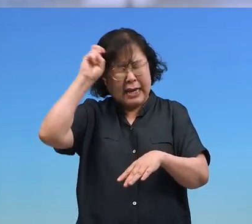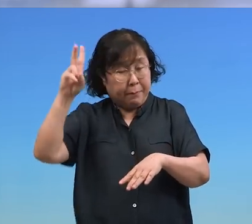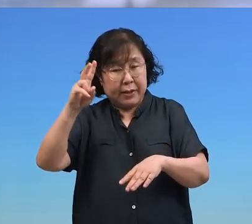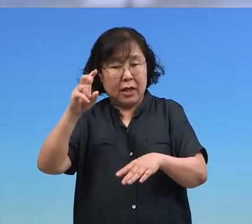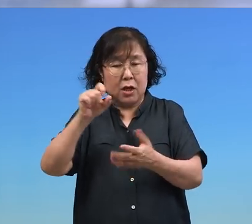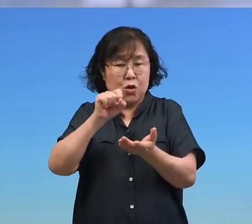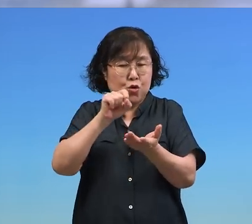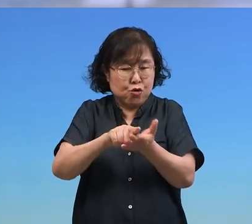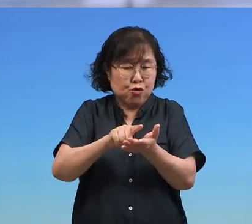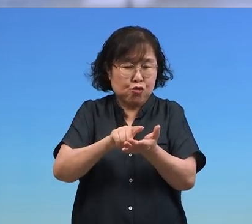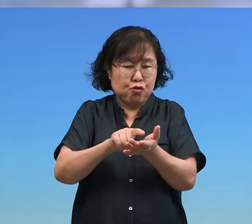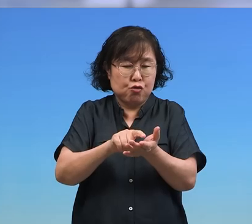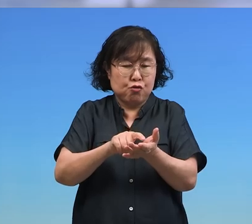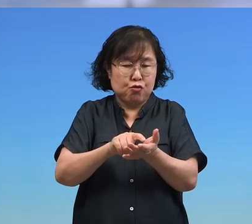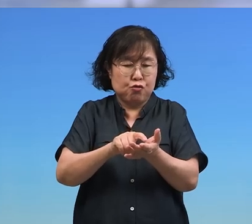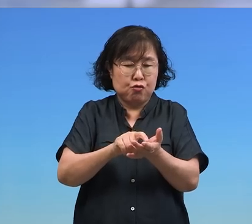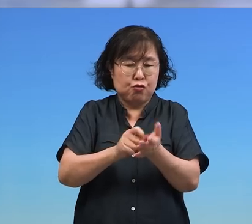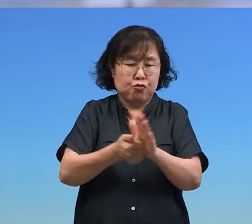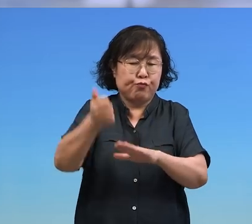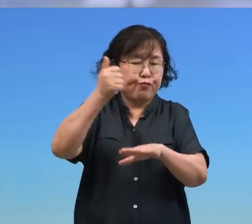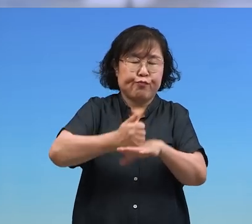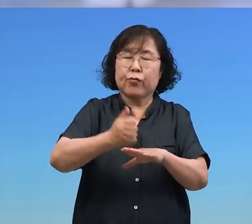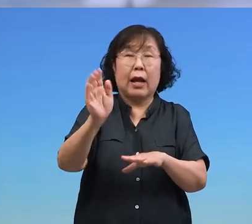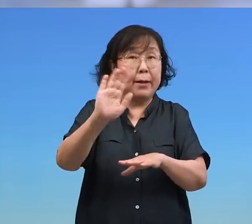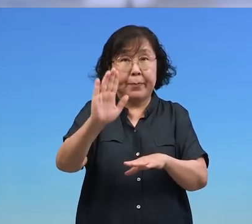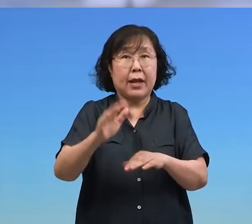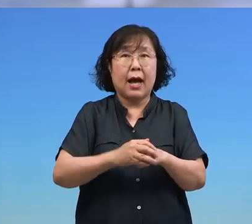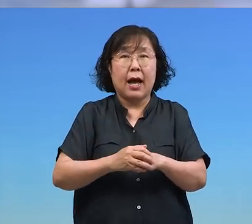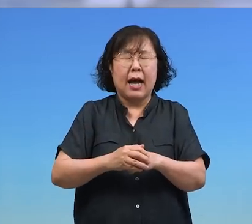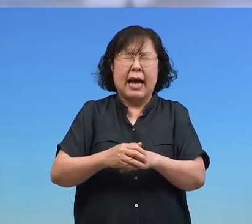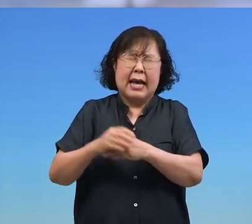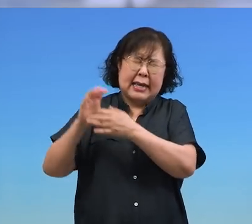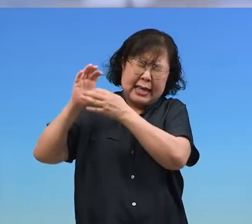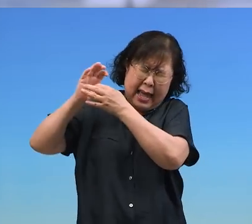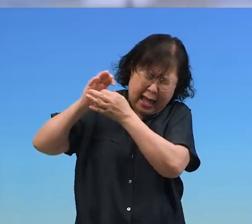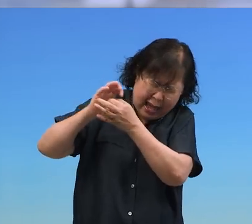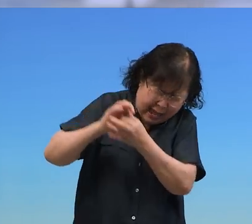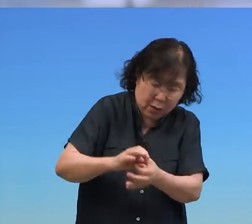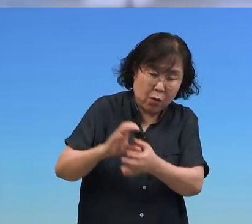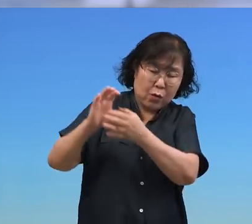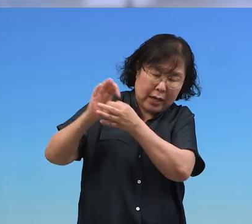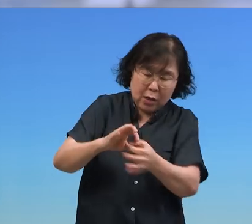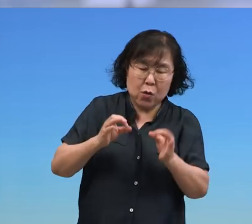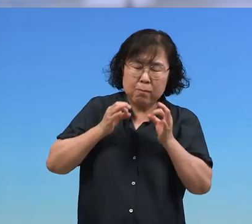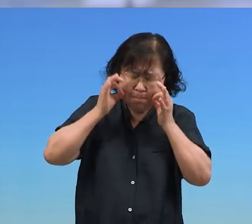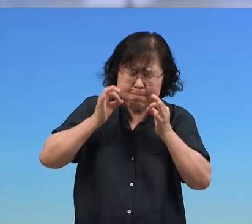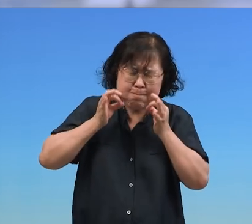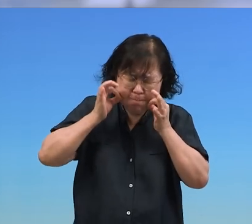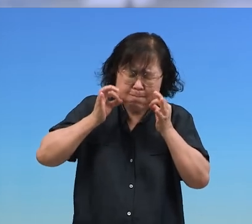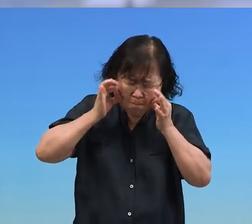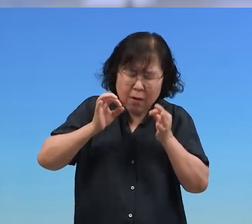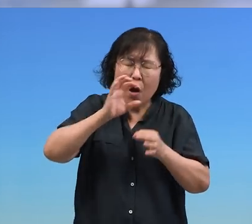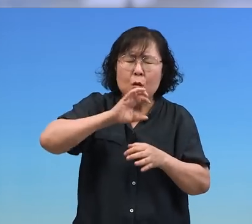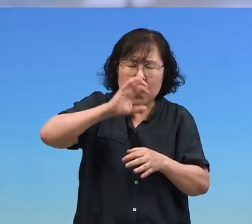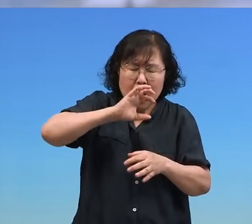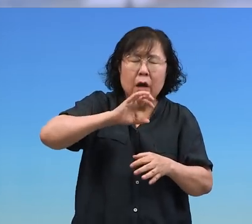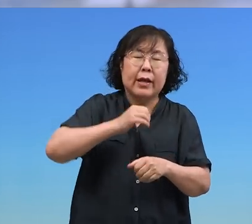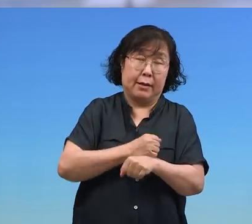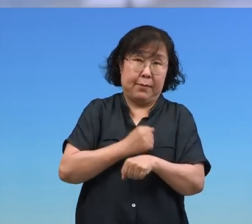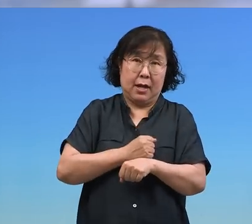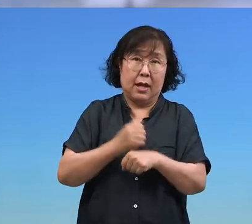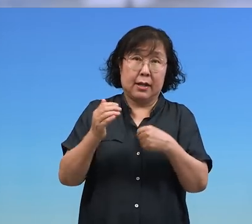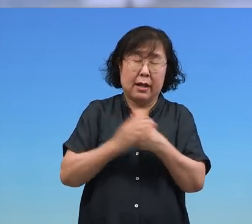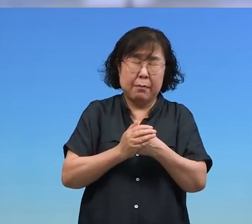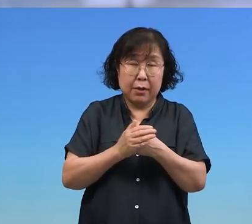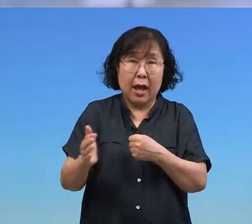된 거 아니에요 끊임없이 끊임없이 노력하고 훈련하고 노력하고 훈련하고 영적으로도 마찬가지예요 꾸준하게